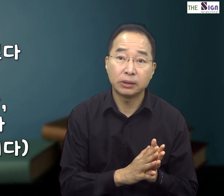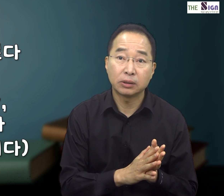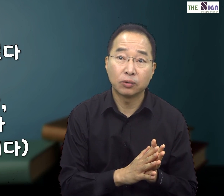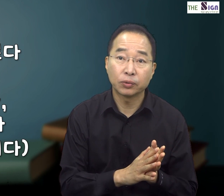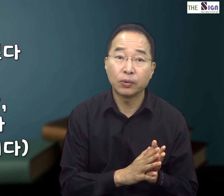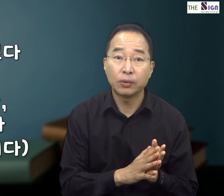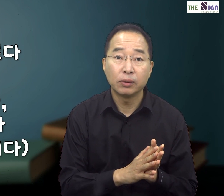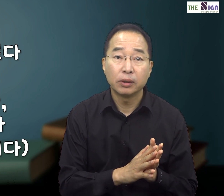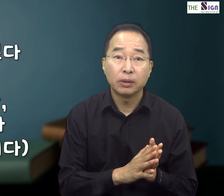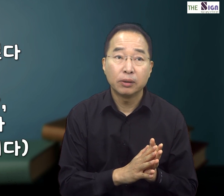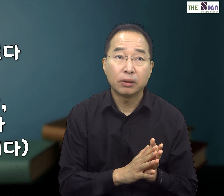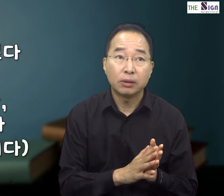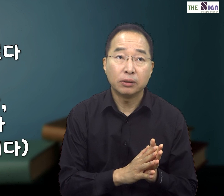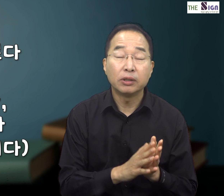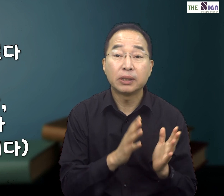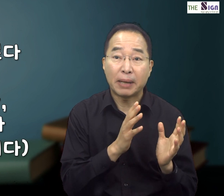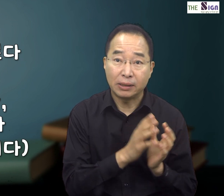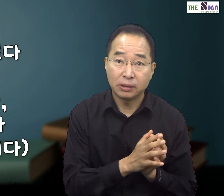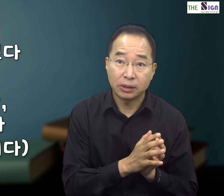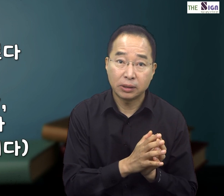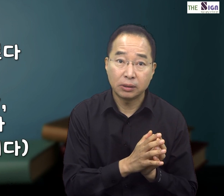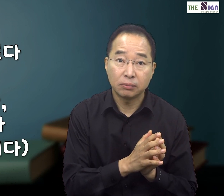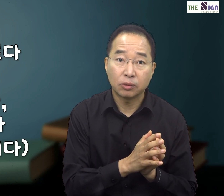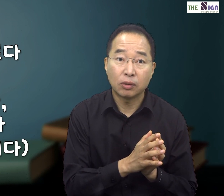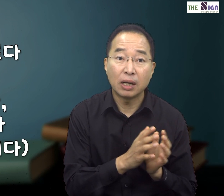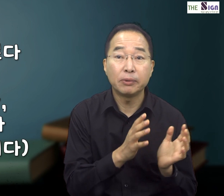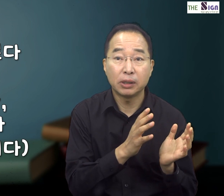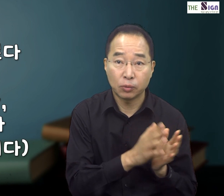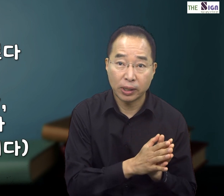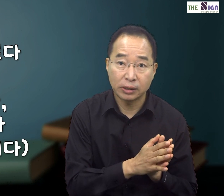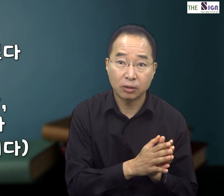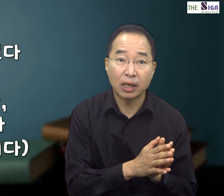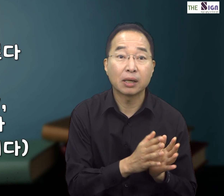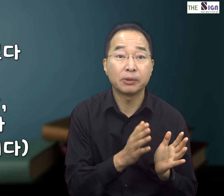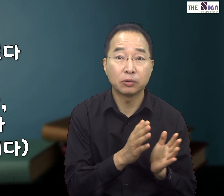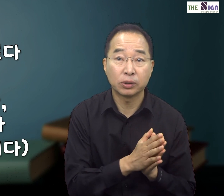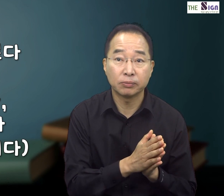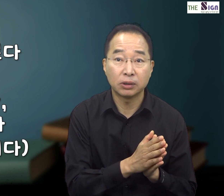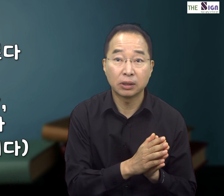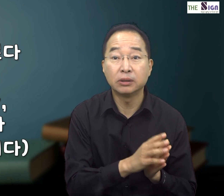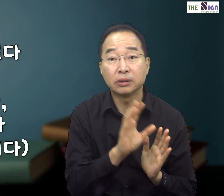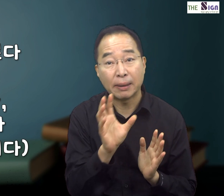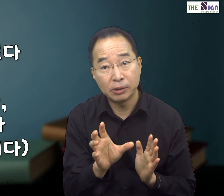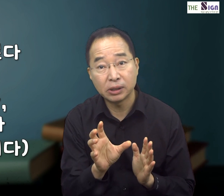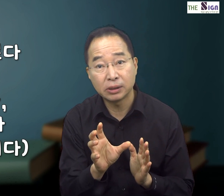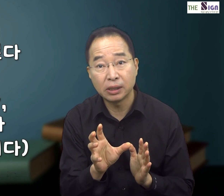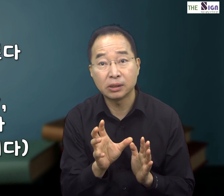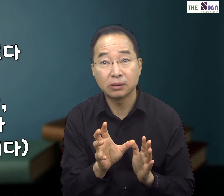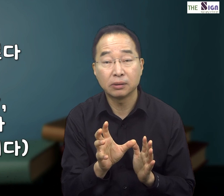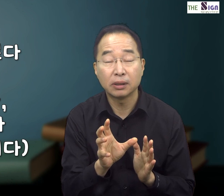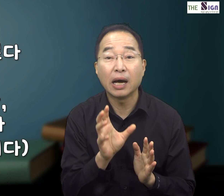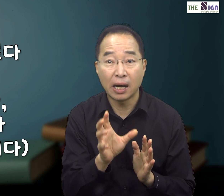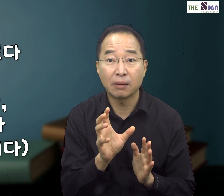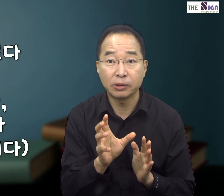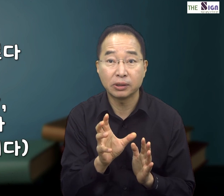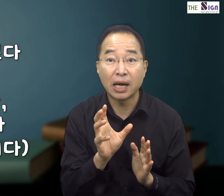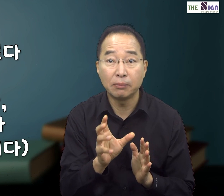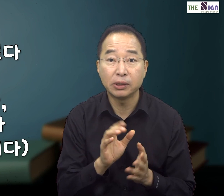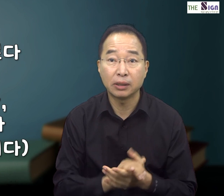해드리고 또 연세 많이 드신 뭐 할머니가 돌아가시거나 할아버지 도시면 이제 그 나머지 계신 할아버지나